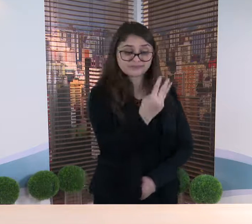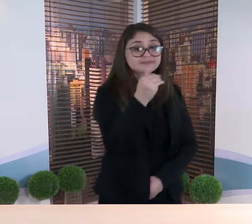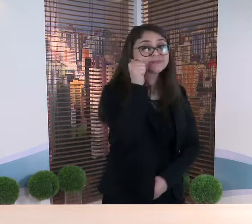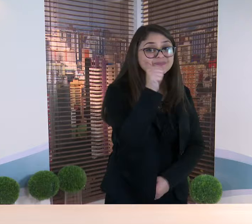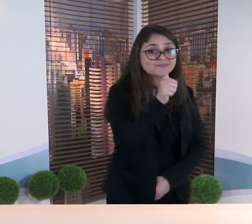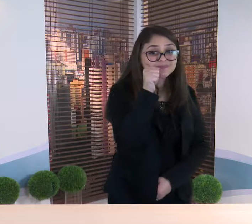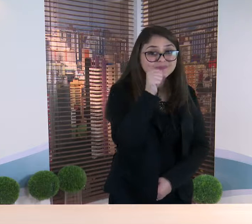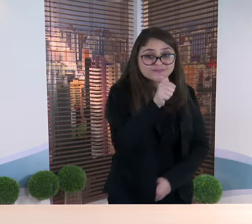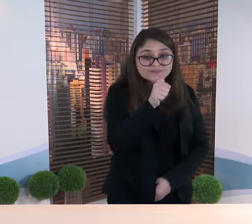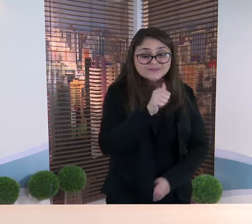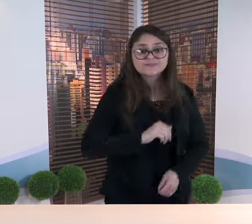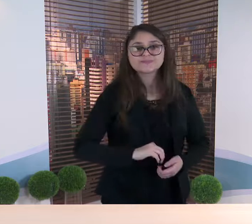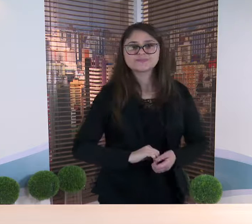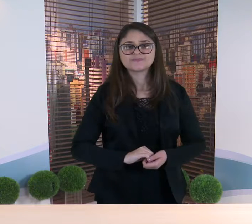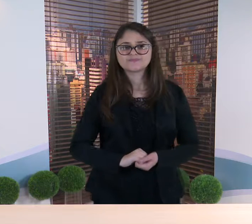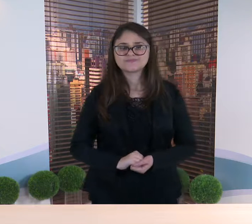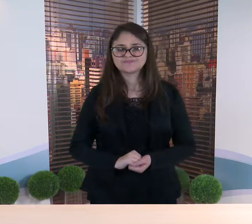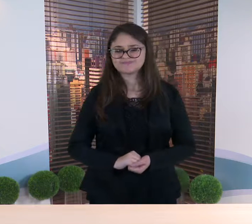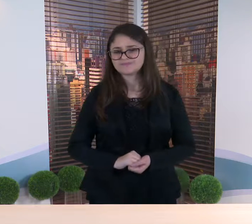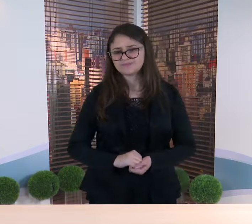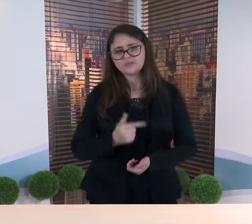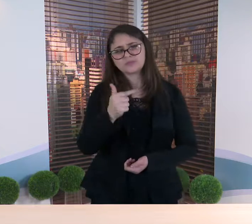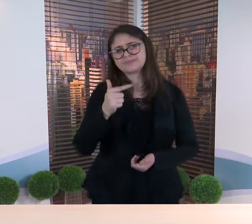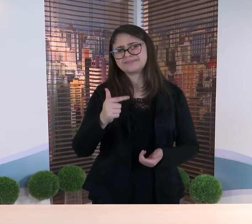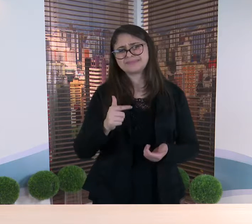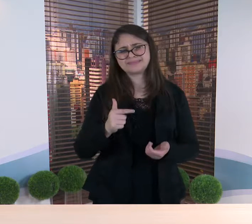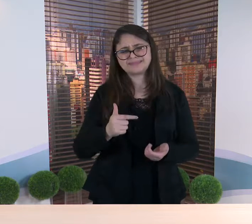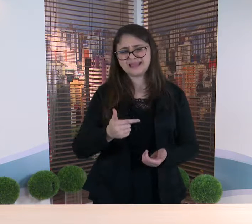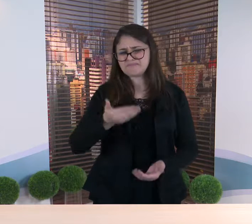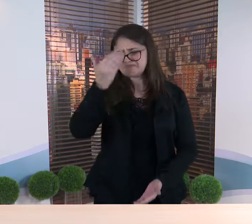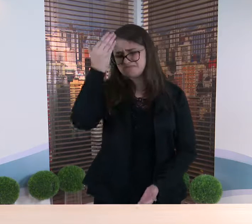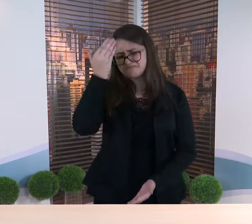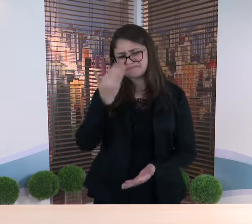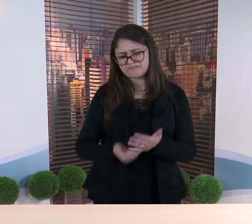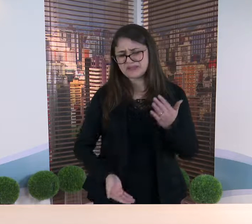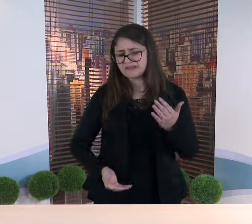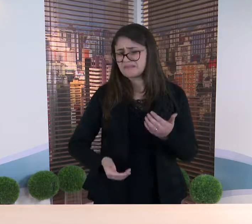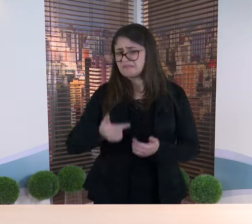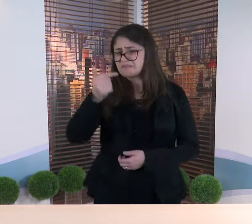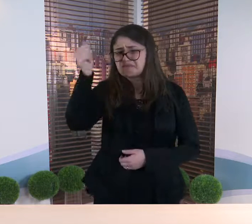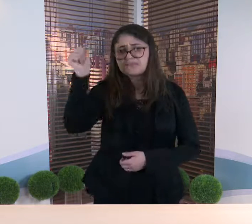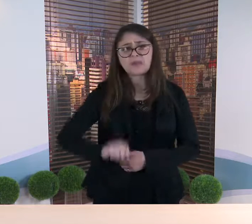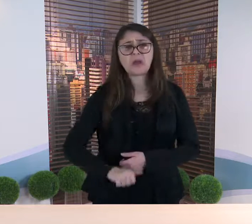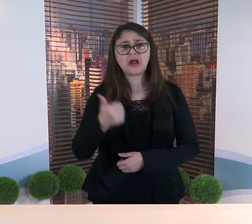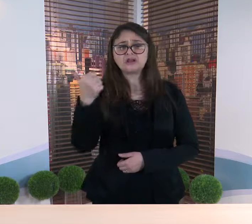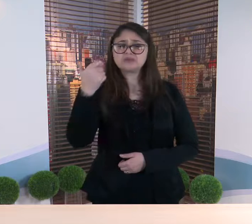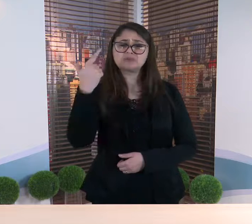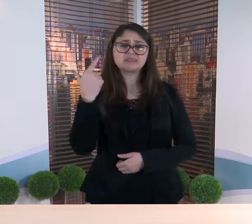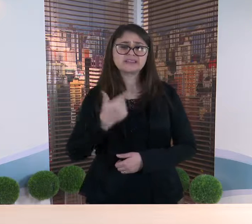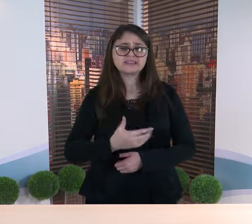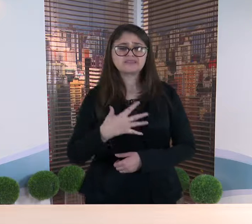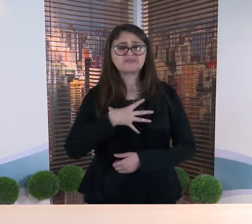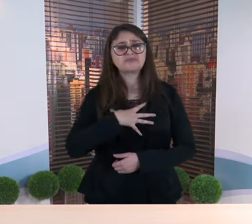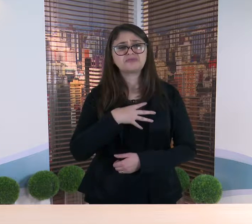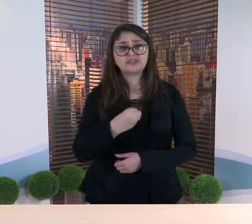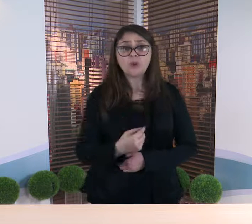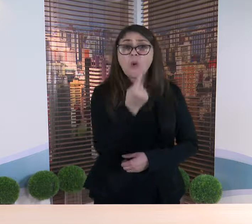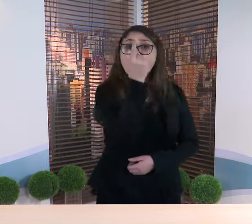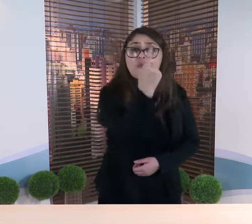filhas. Não havia nada mais trágico do que esse acontecimento. Perder um filho já traz